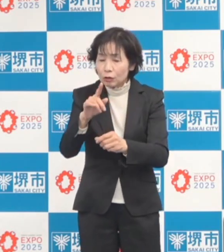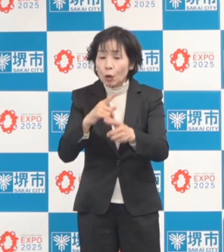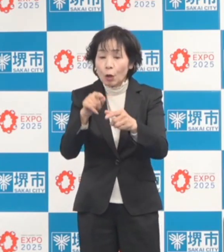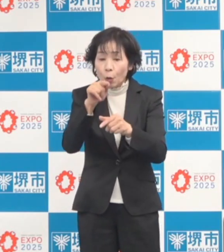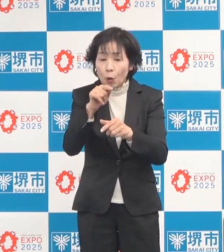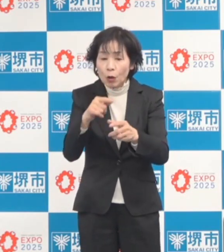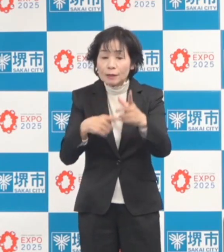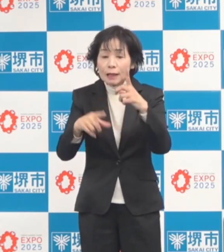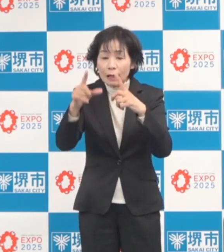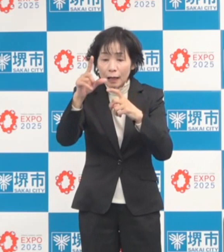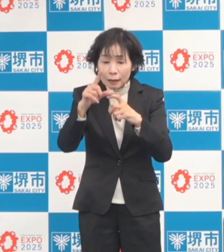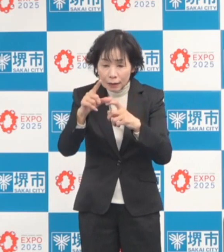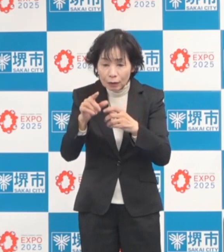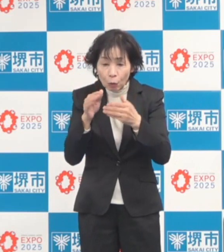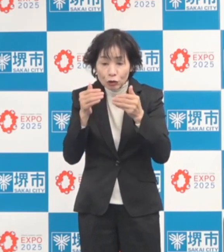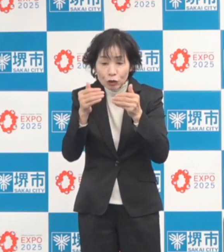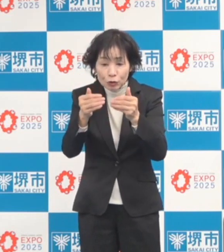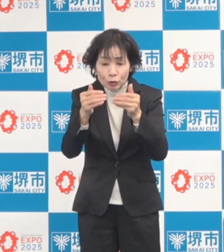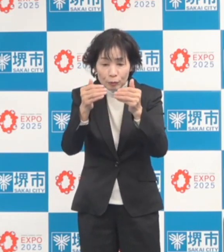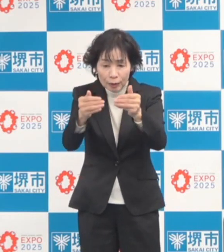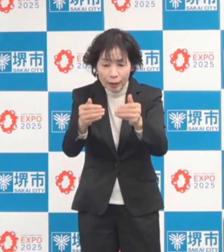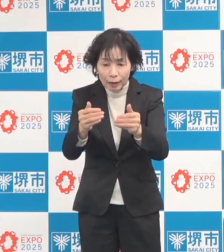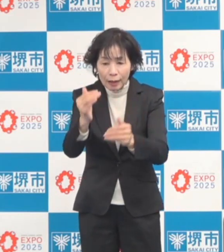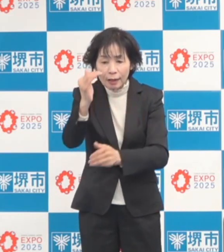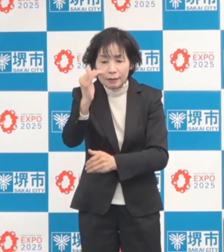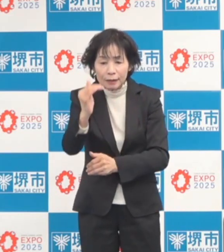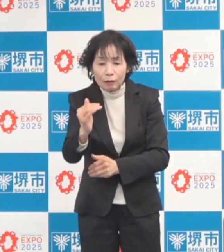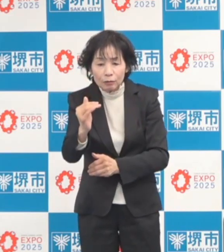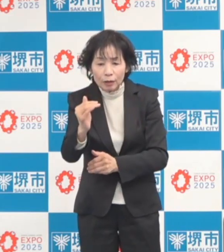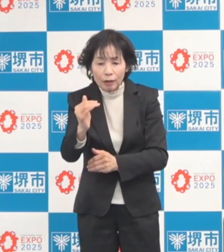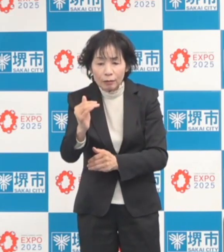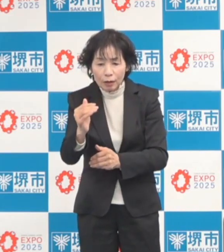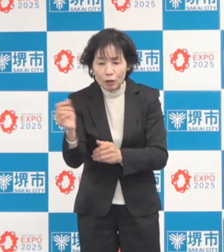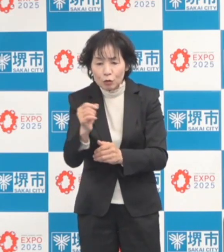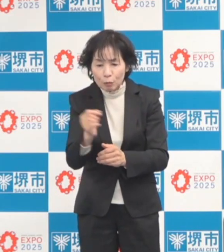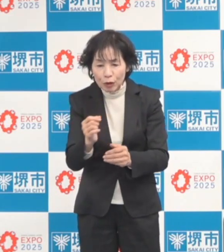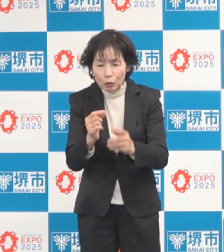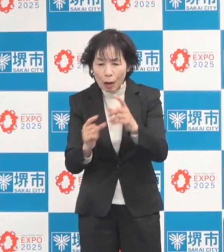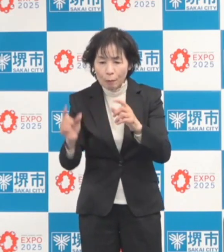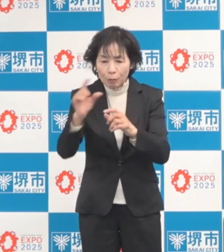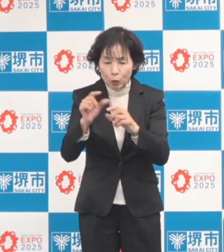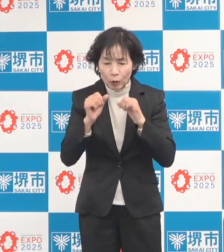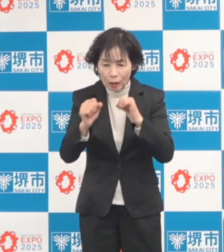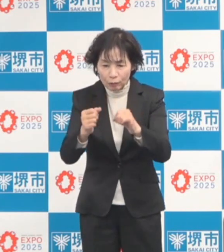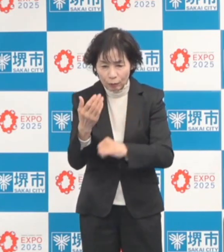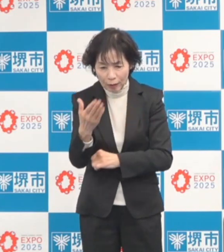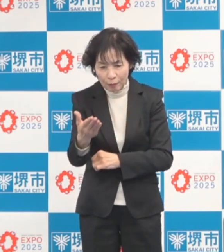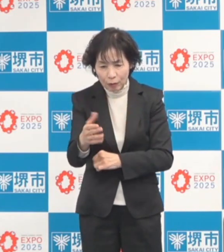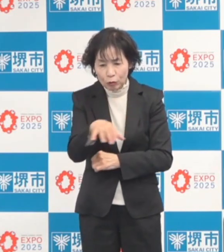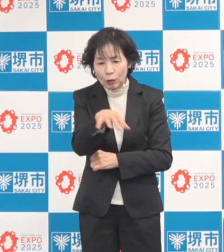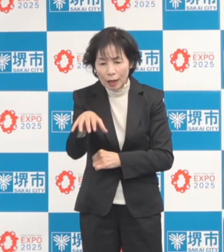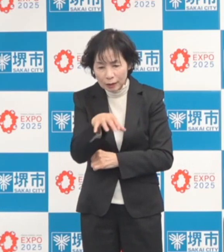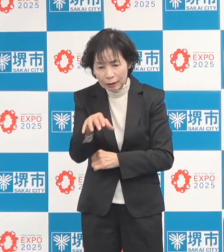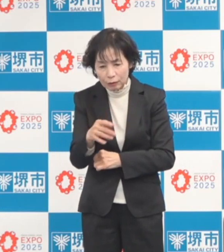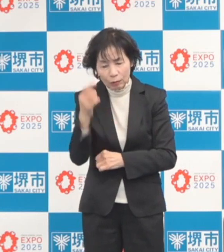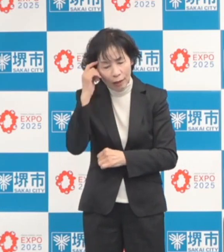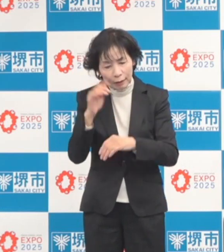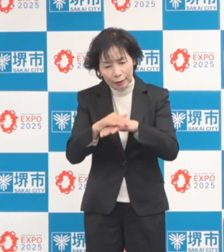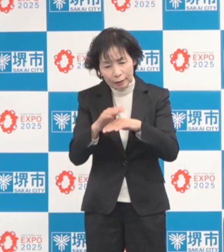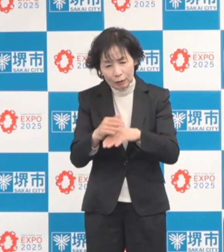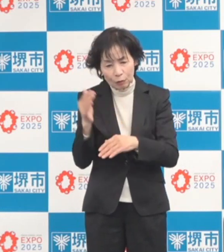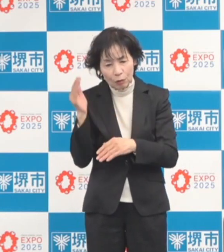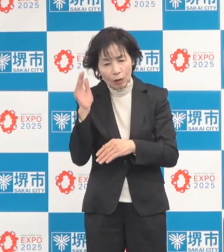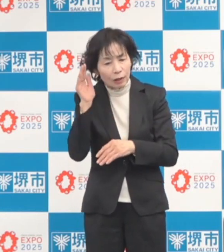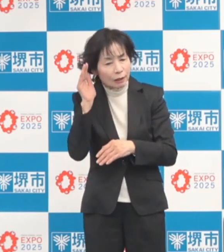にこう推し進めて削減を早めスピードアップしていくっていうことなのか、そこら辺のちょっとお考えをお聞きできた